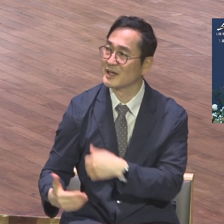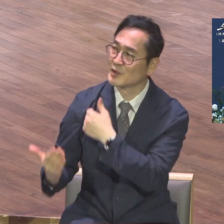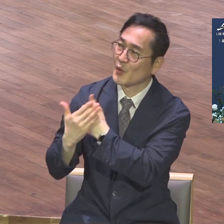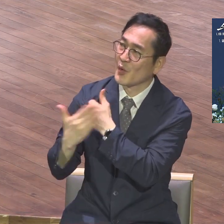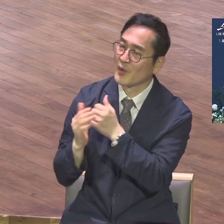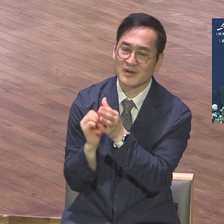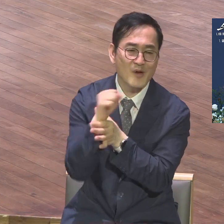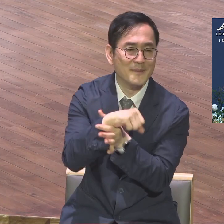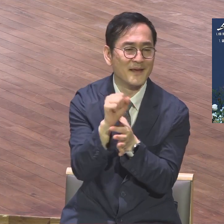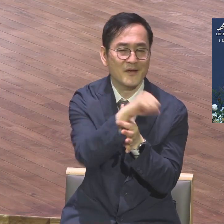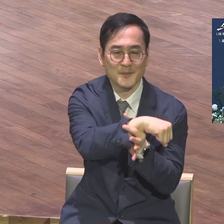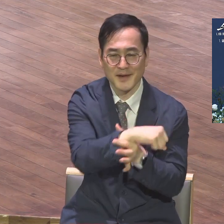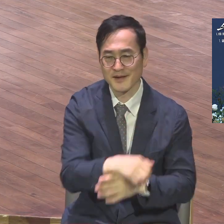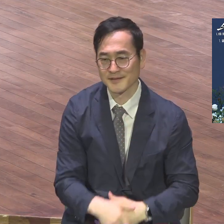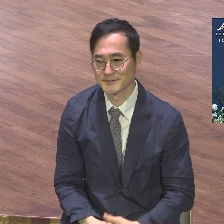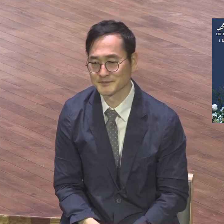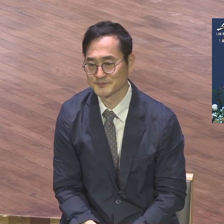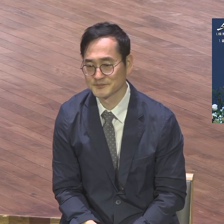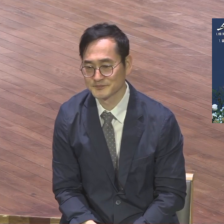삶의 현장에서